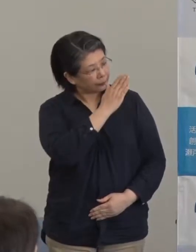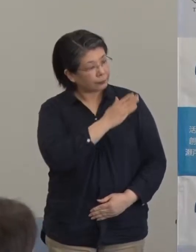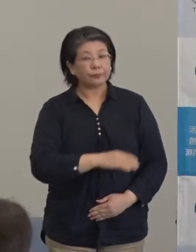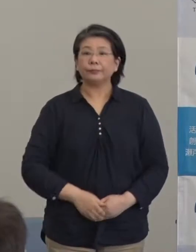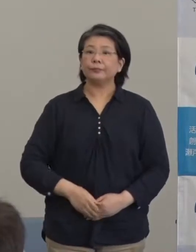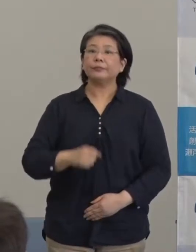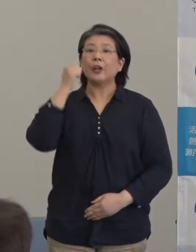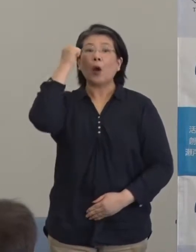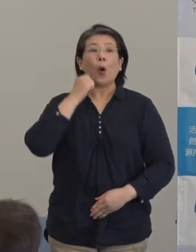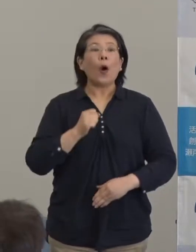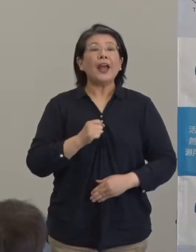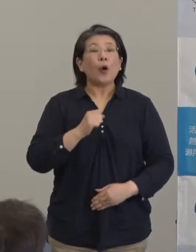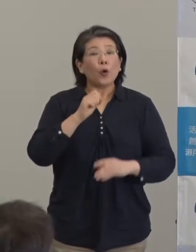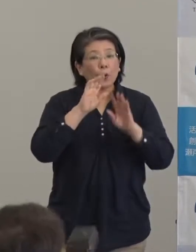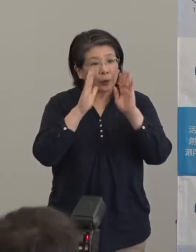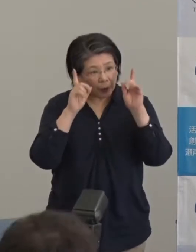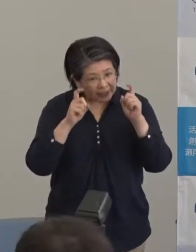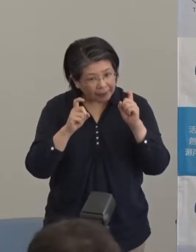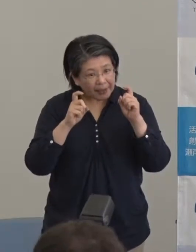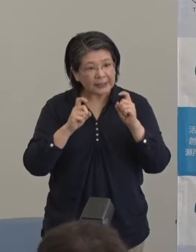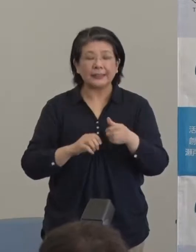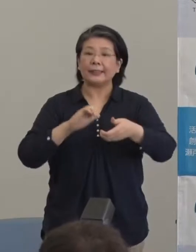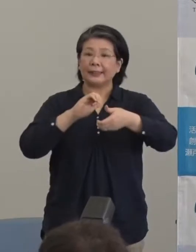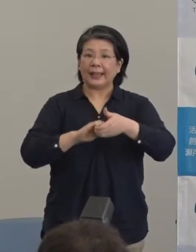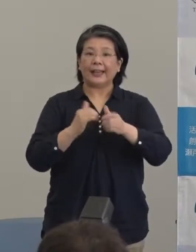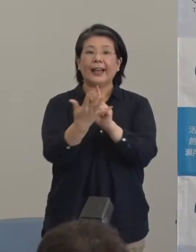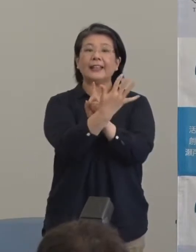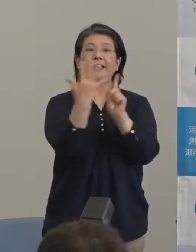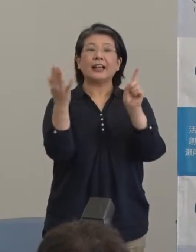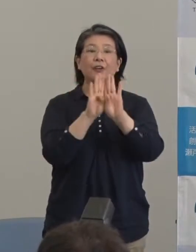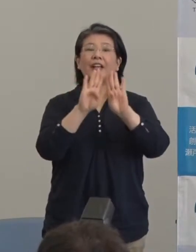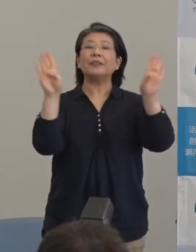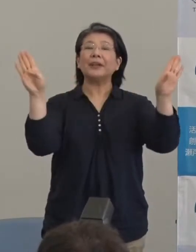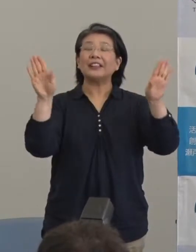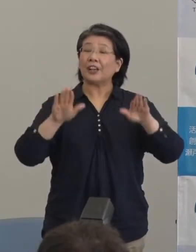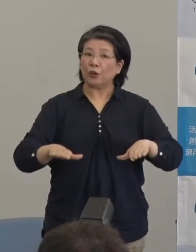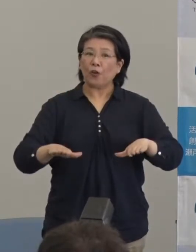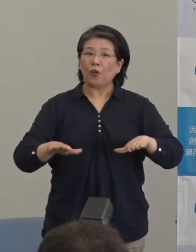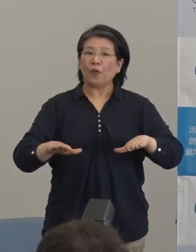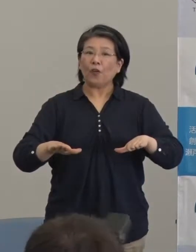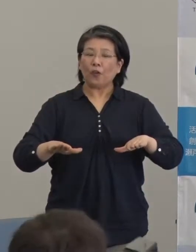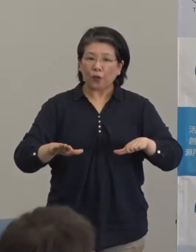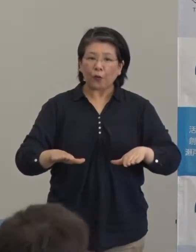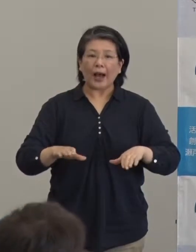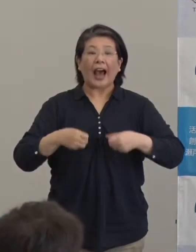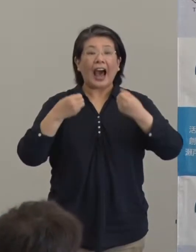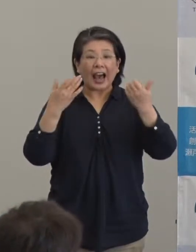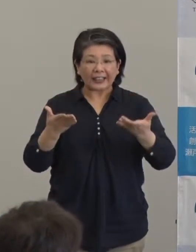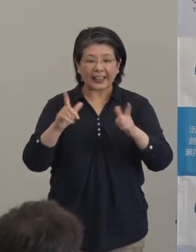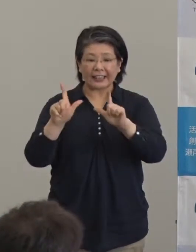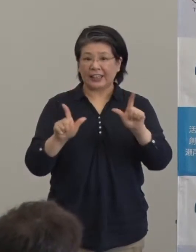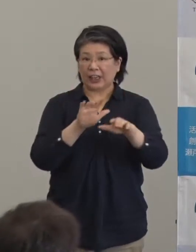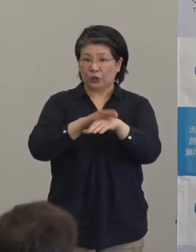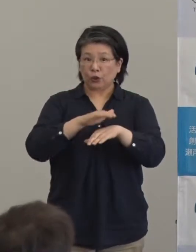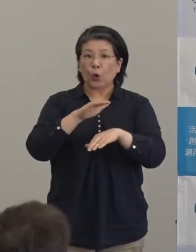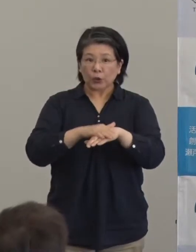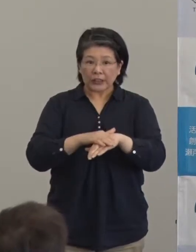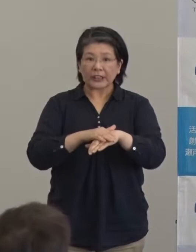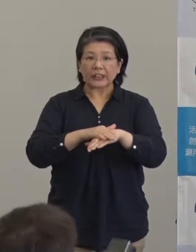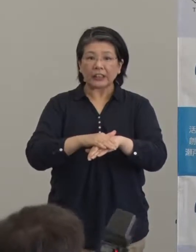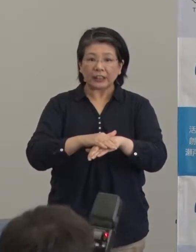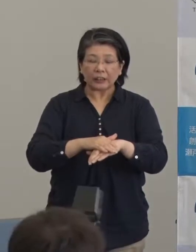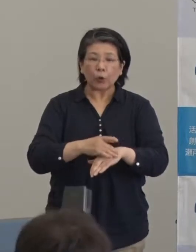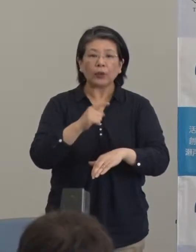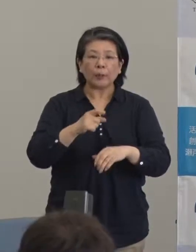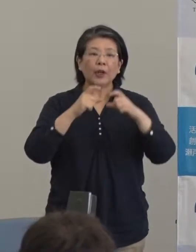はい、おはようございます。定例記者会見を始めさせていただきます。今日は新しい生活様式というのもございますので、マスクをつけさせていただいております